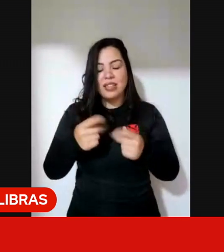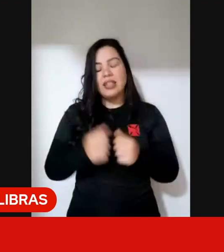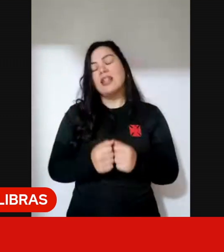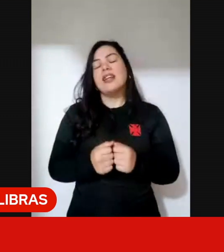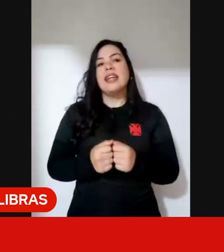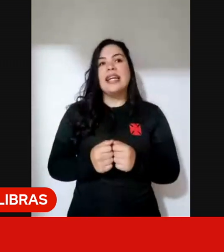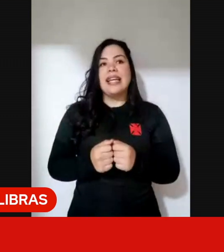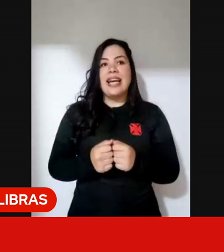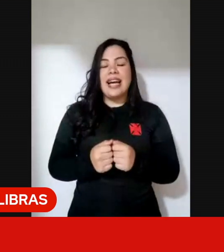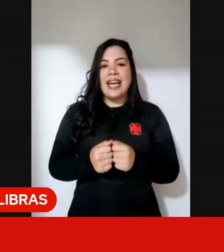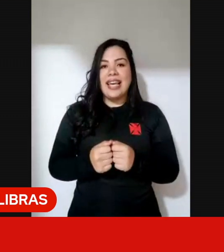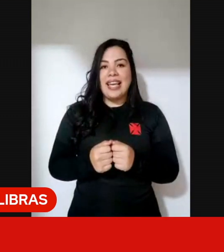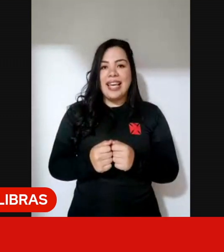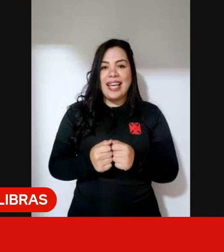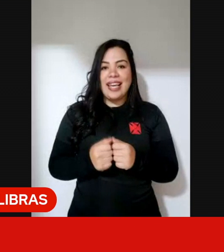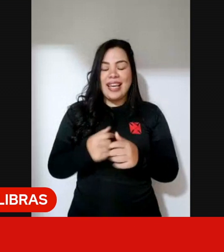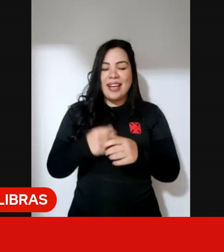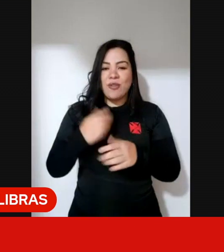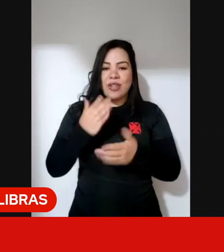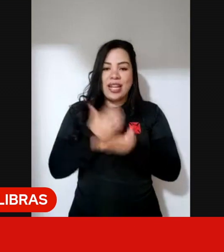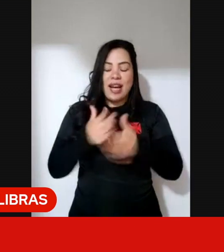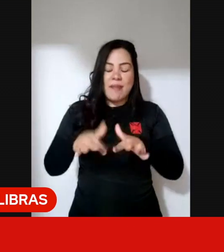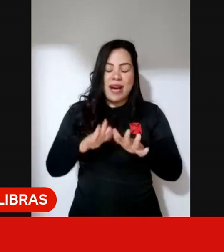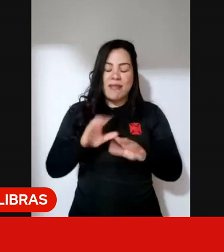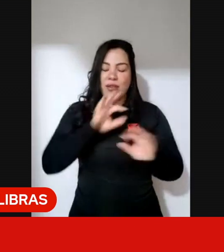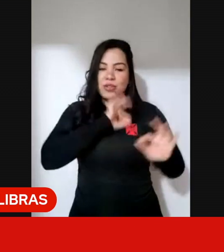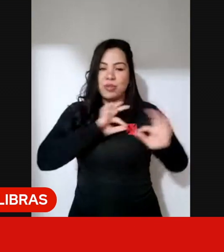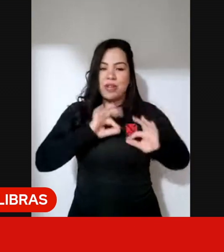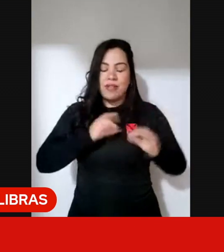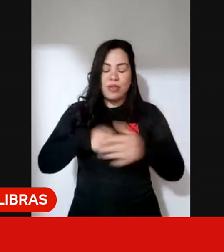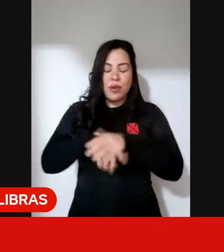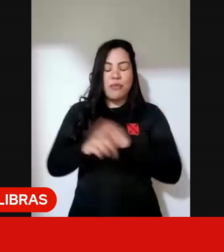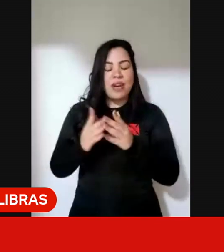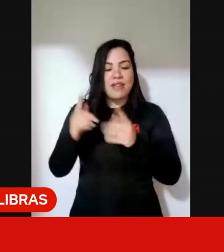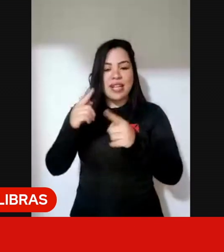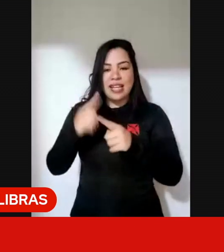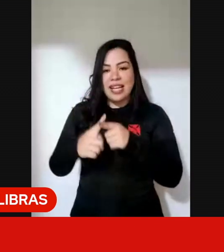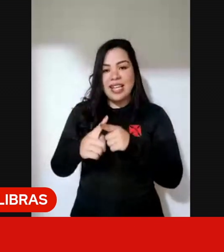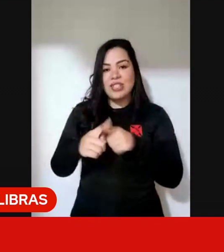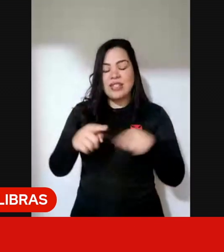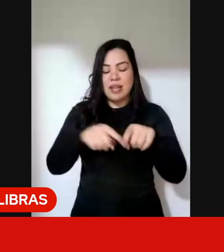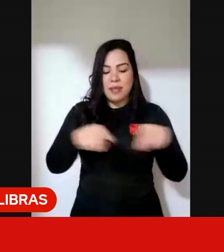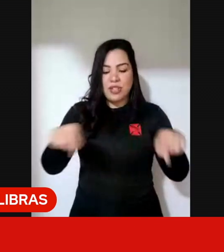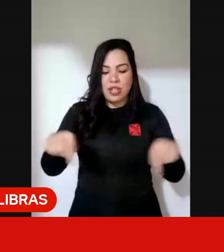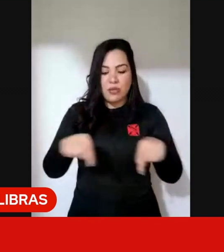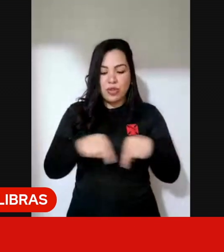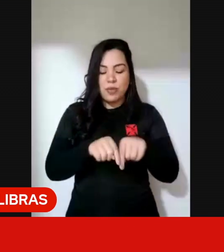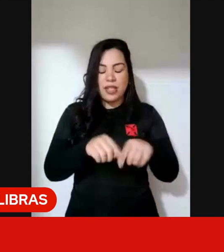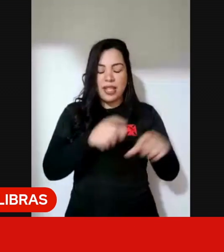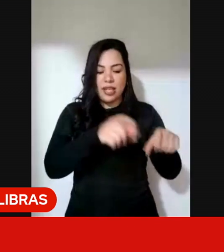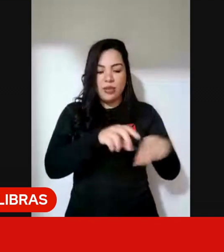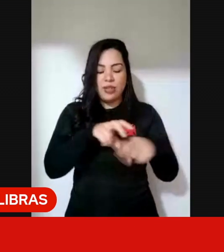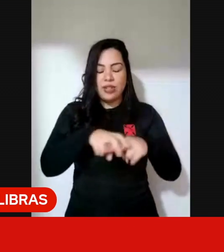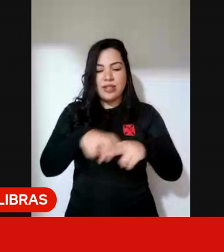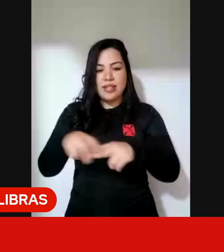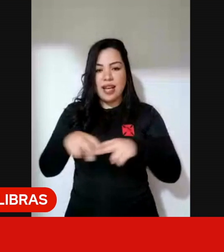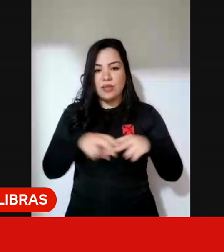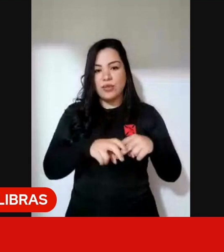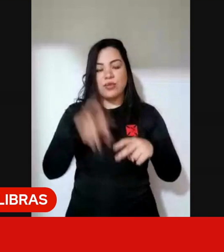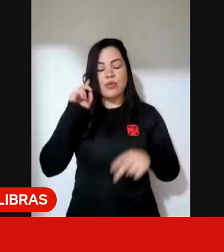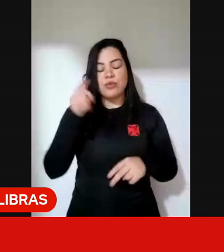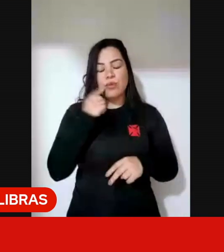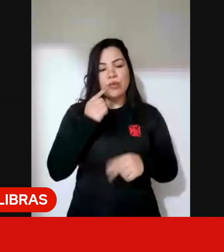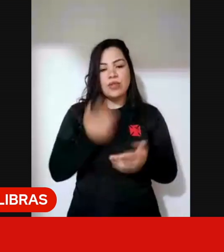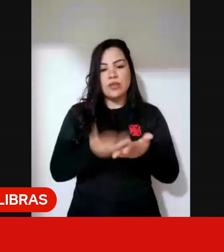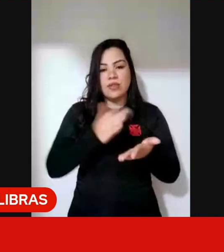fala. E aí, quando acabava o Desbravador, eu ficava na igreja, sempre tinha os banquinhos